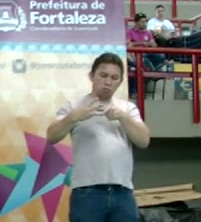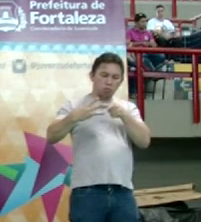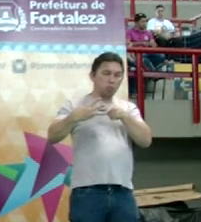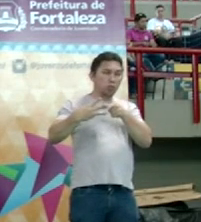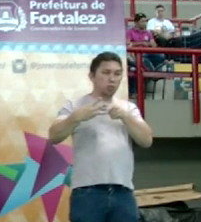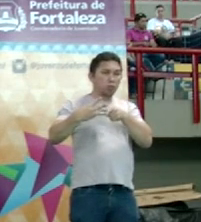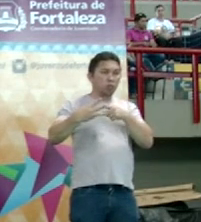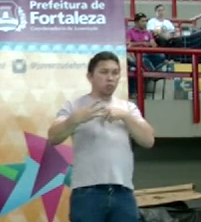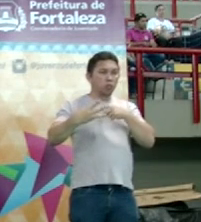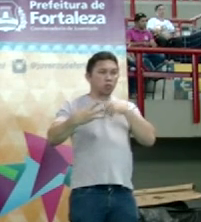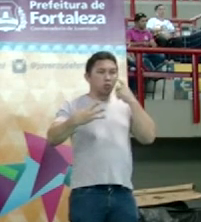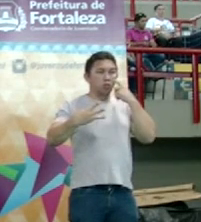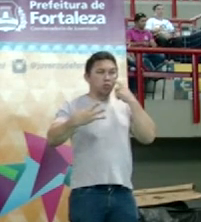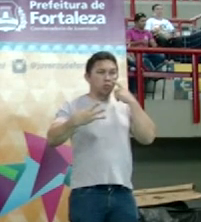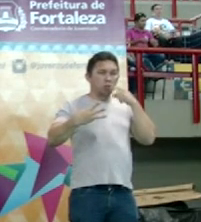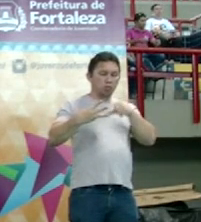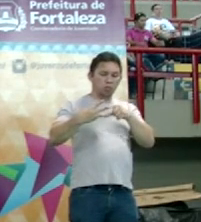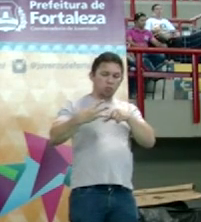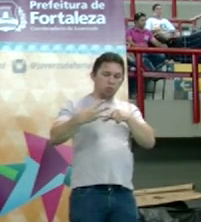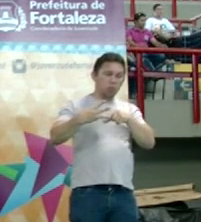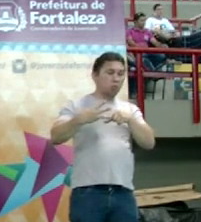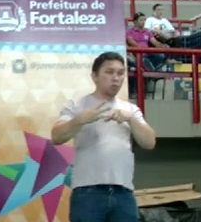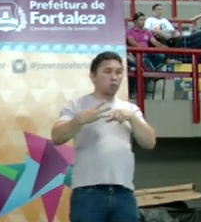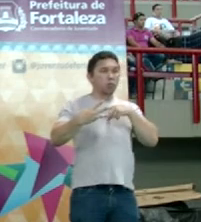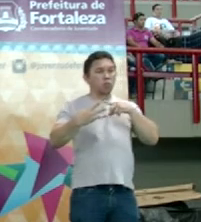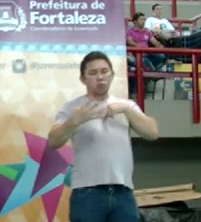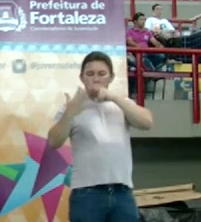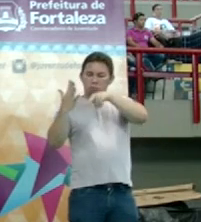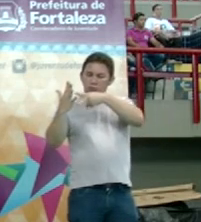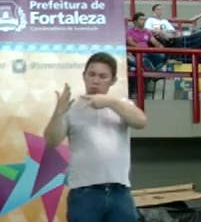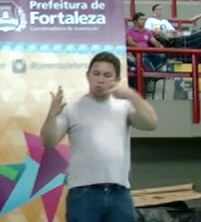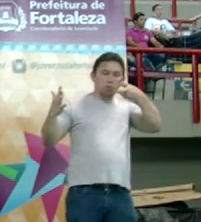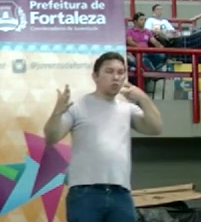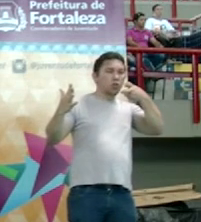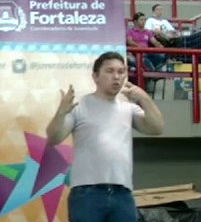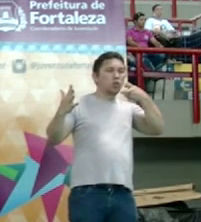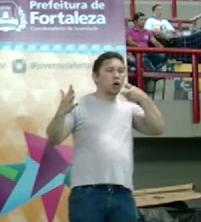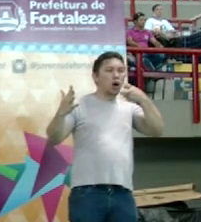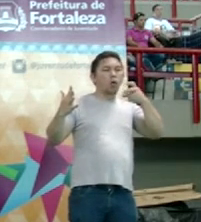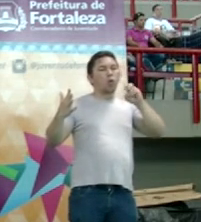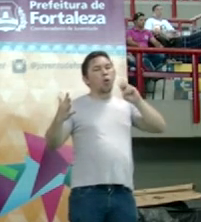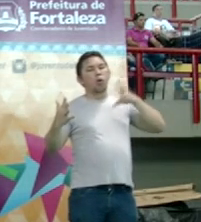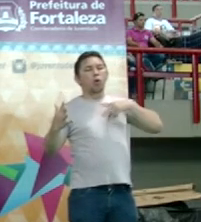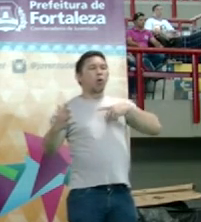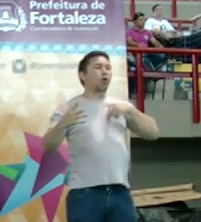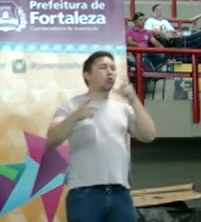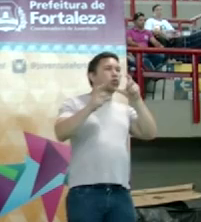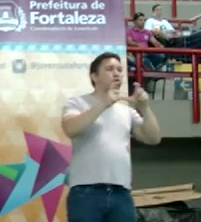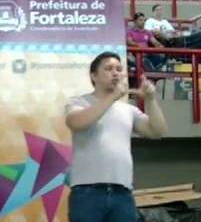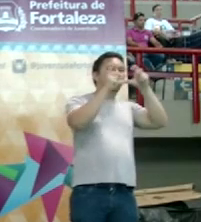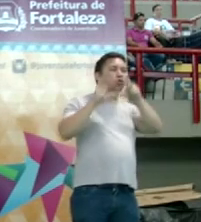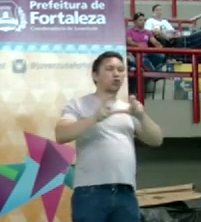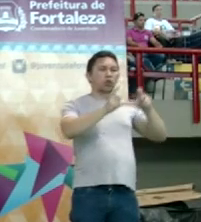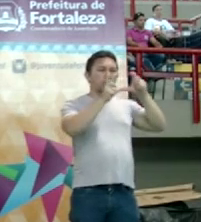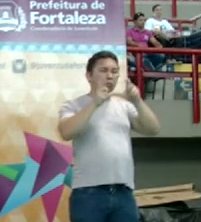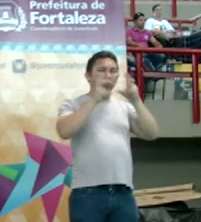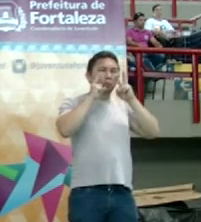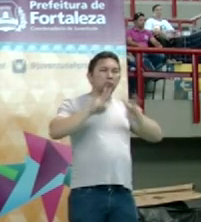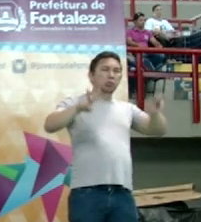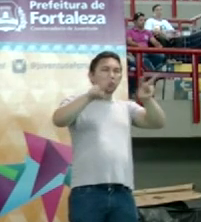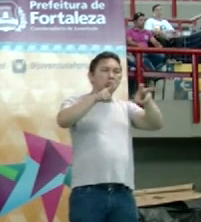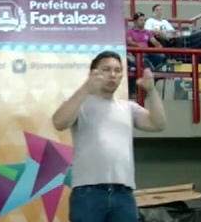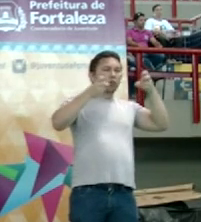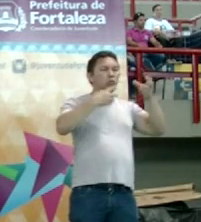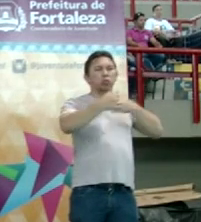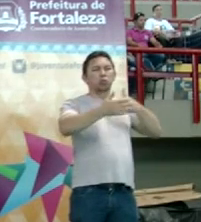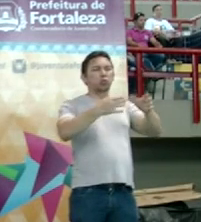imagem, que a gente chama de linguagem visual ou linguagem icônica. tá? E essa linguagem visual pode